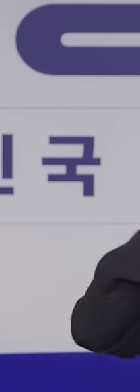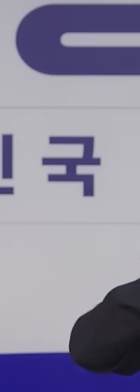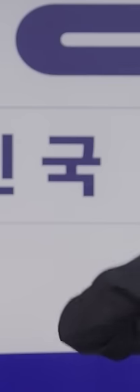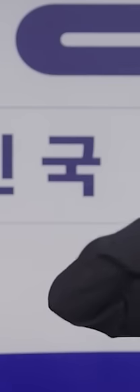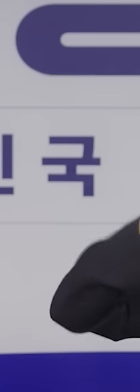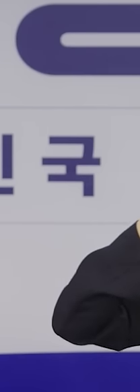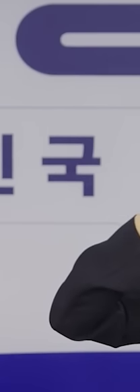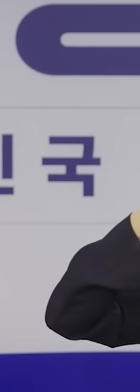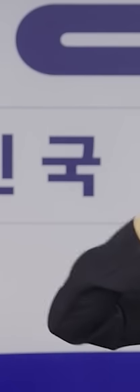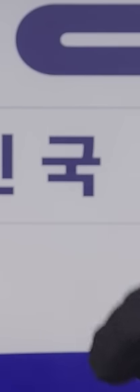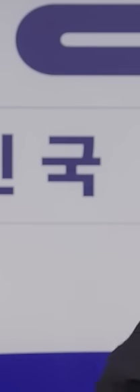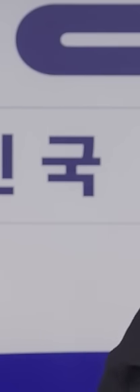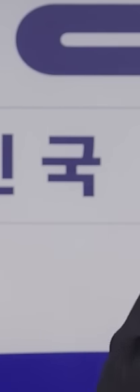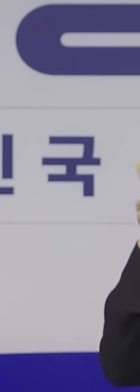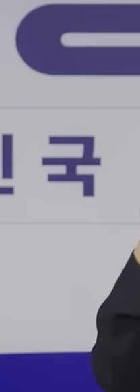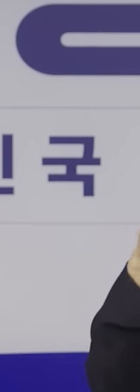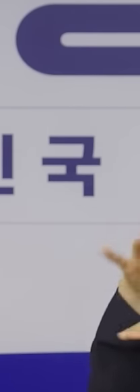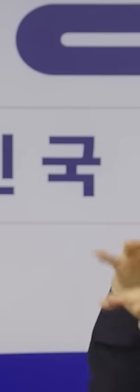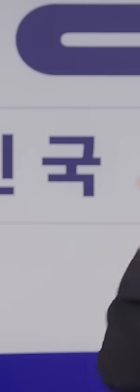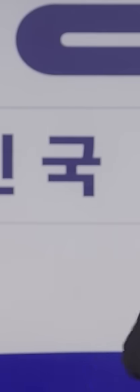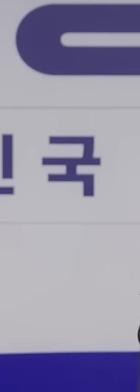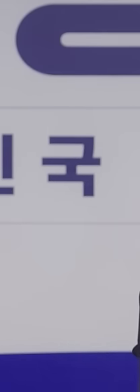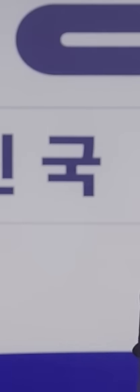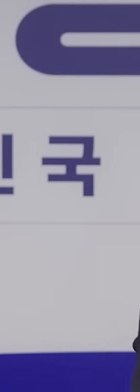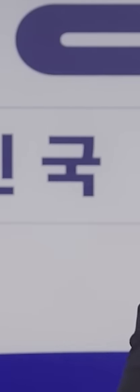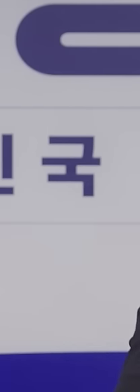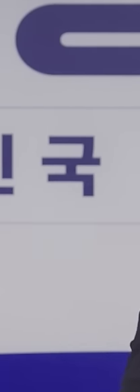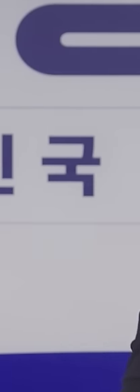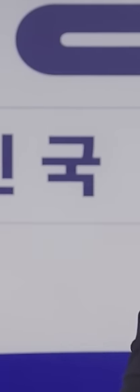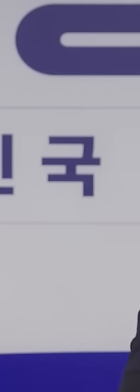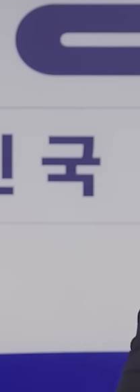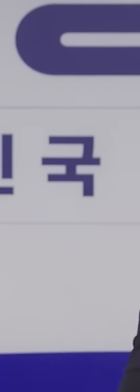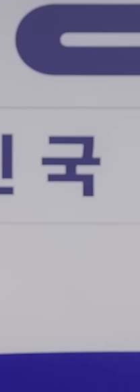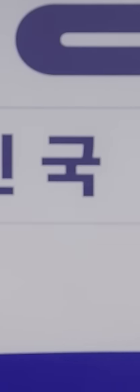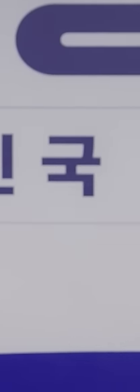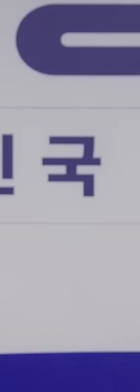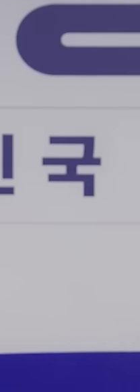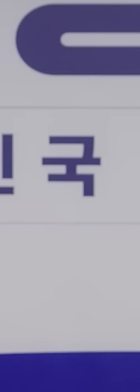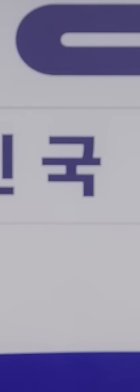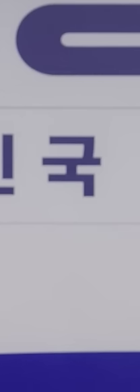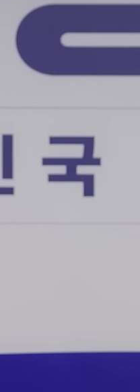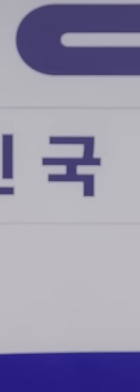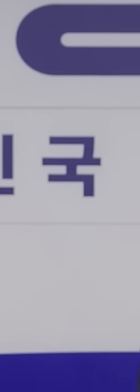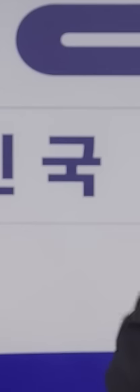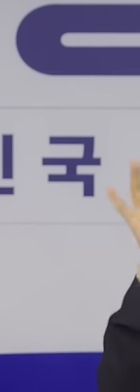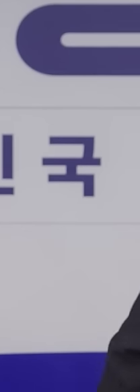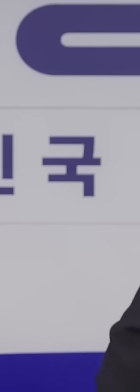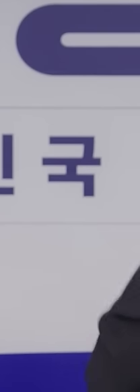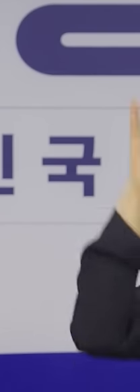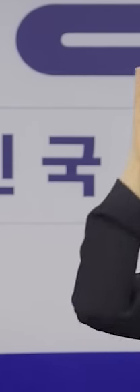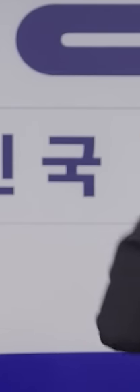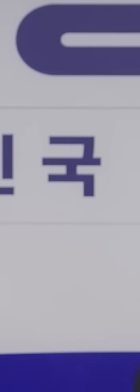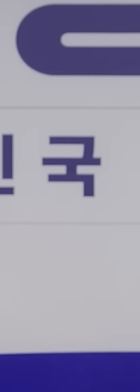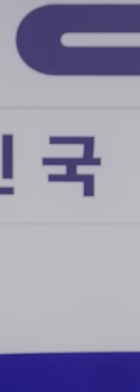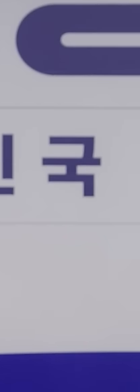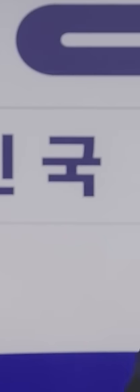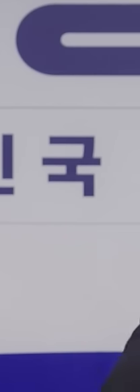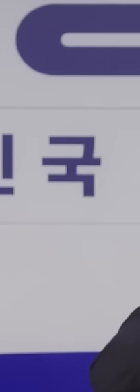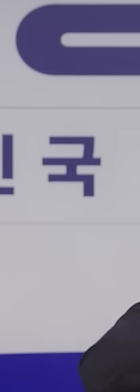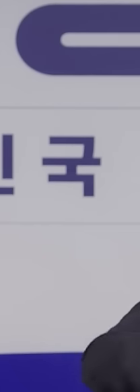시대 산업화 고속도로처럼 에너지 고속도로는 바람과 햇빛이 풍부한